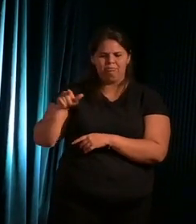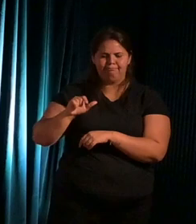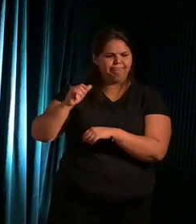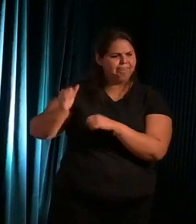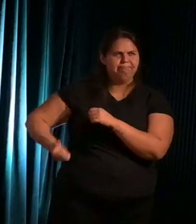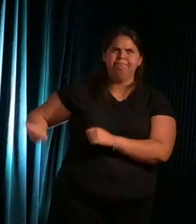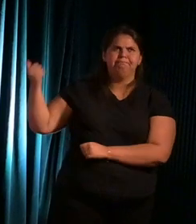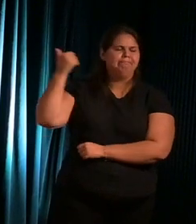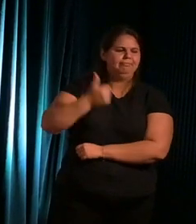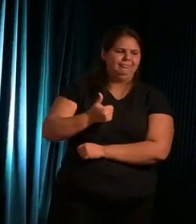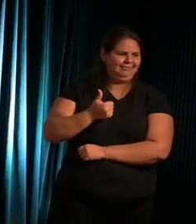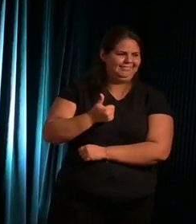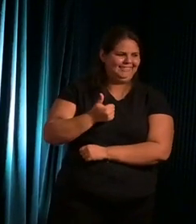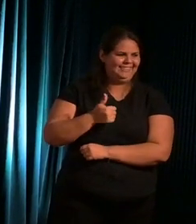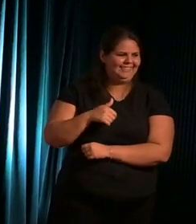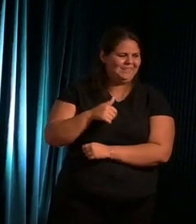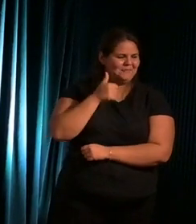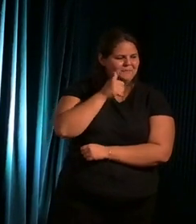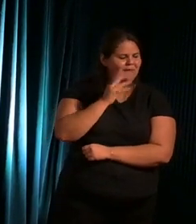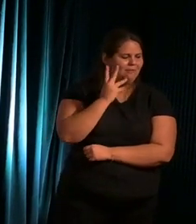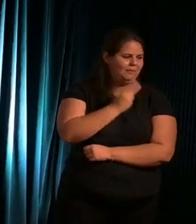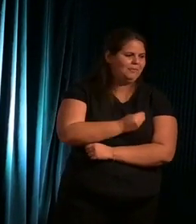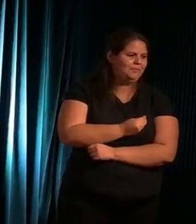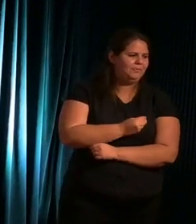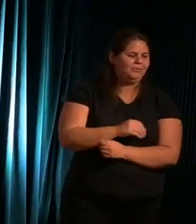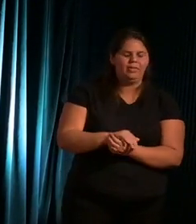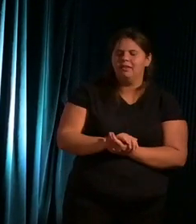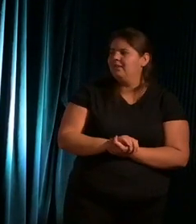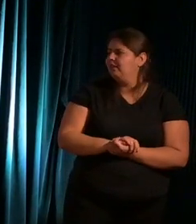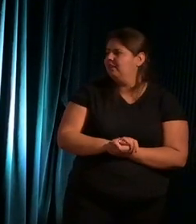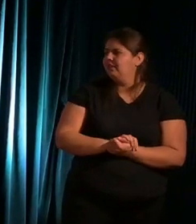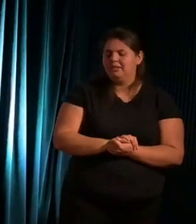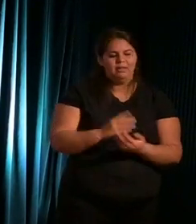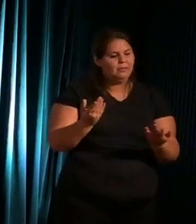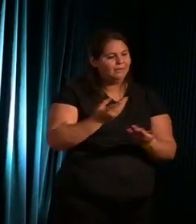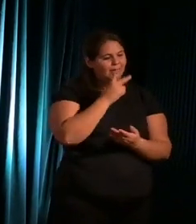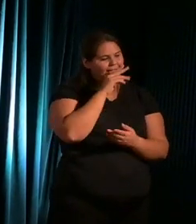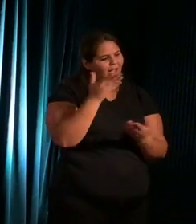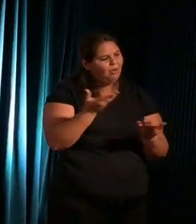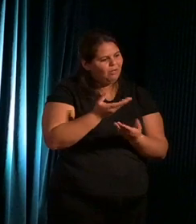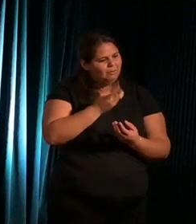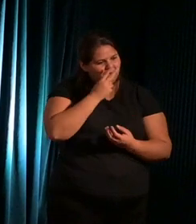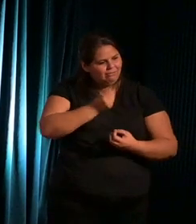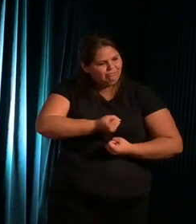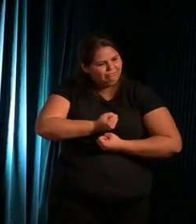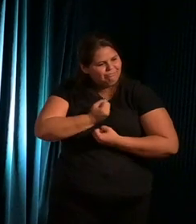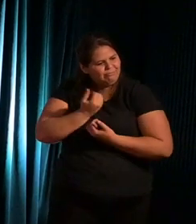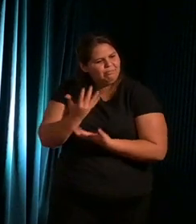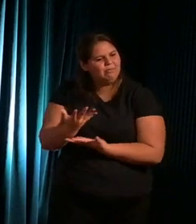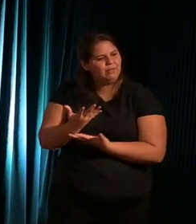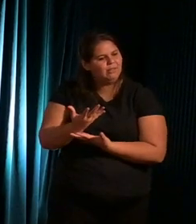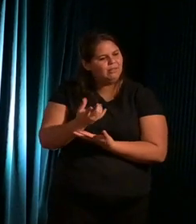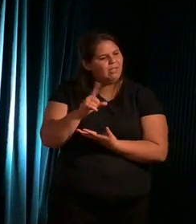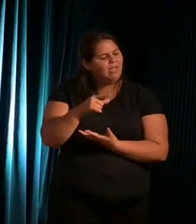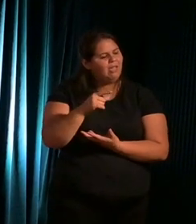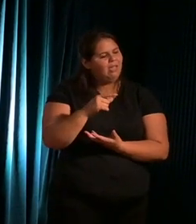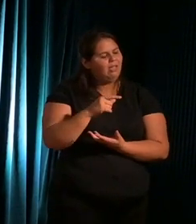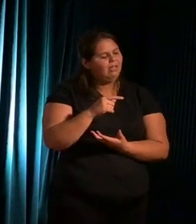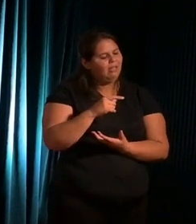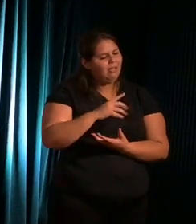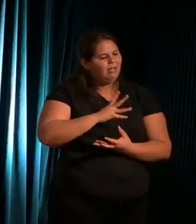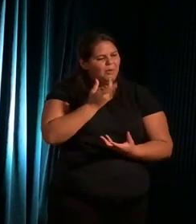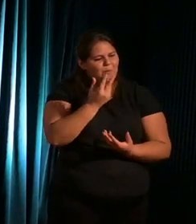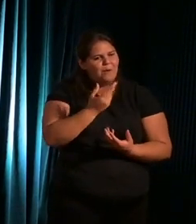seu pente fino, essa declaração de amor minha pelo povo brasileiro.